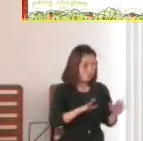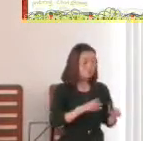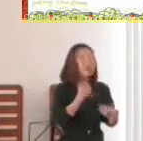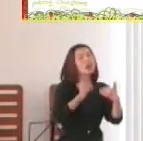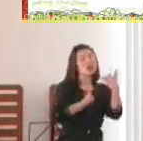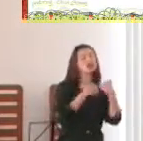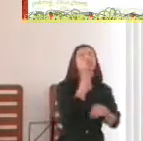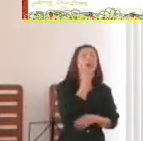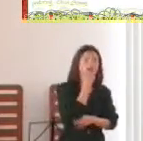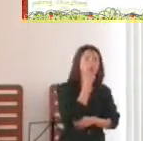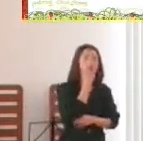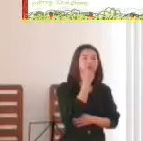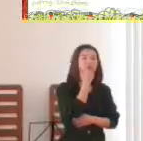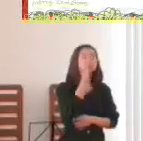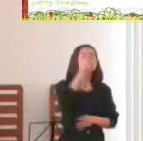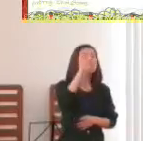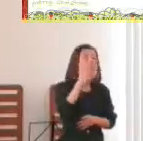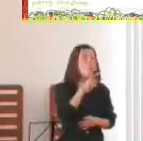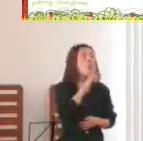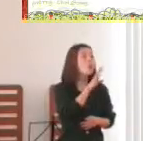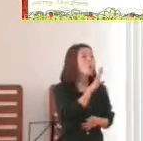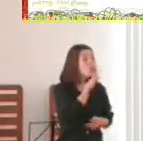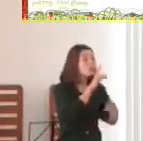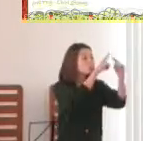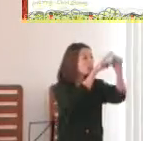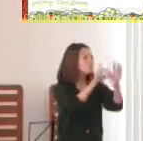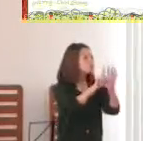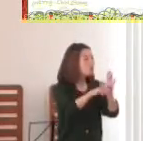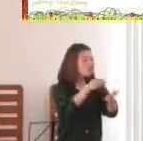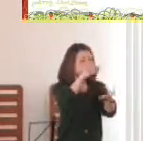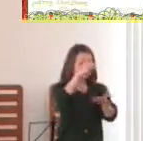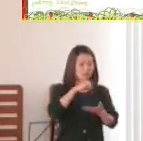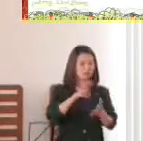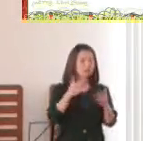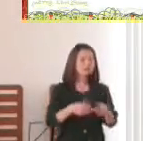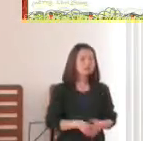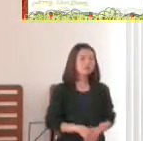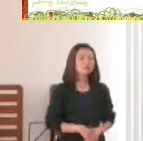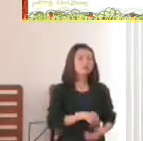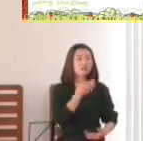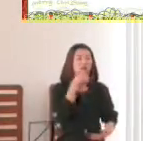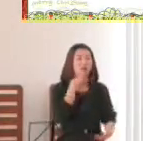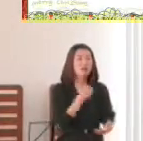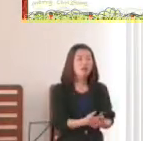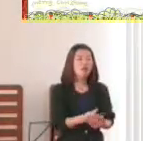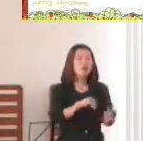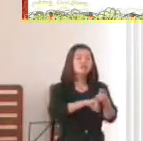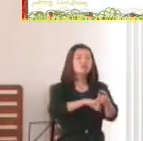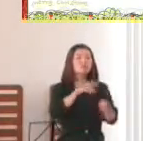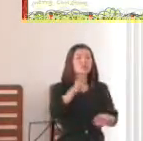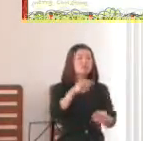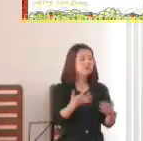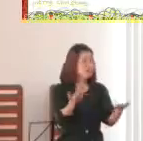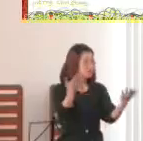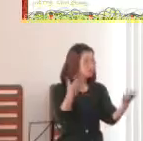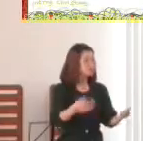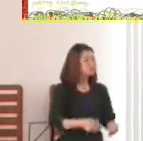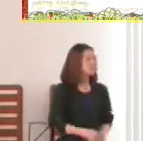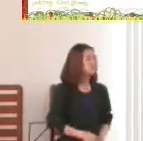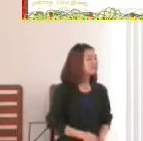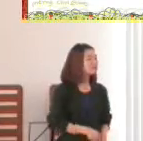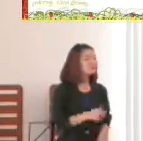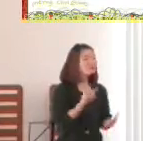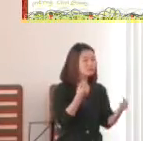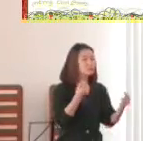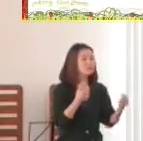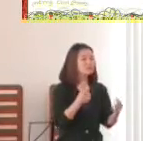は神様はこのユダヤ人の長い歴史の中で何度も何度もその約束してあげたんですよ。口で言っ